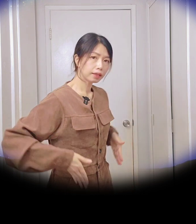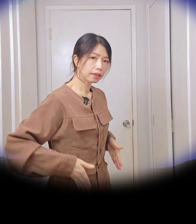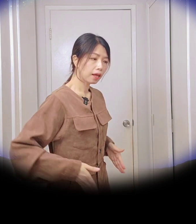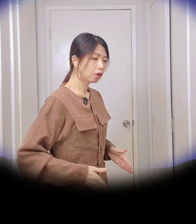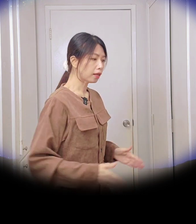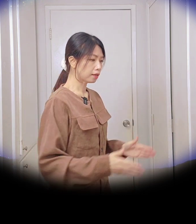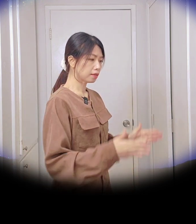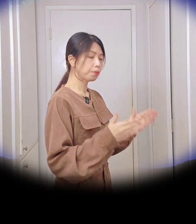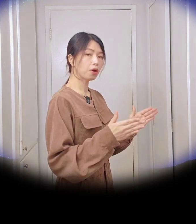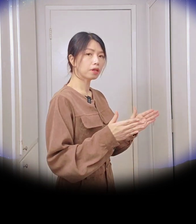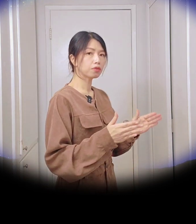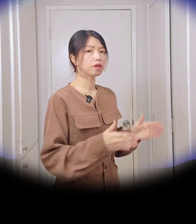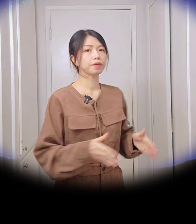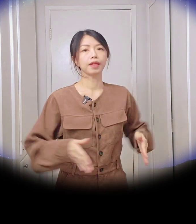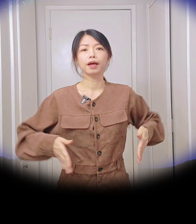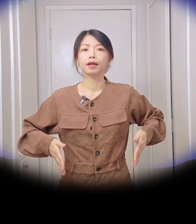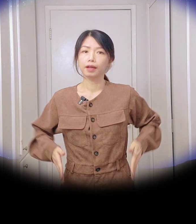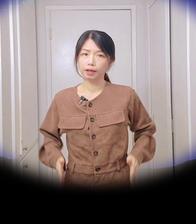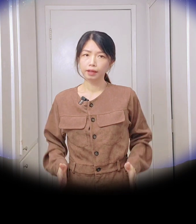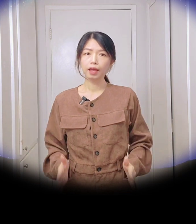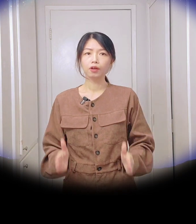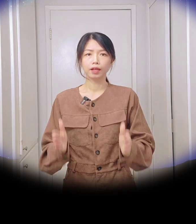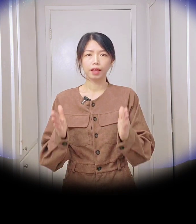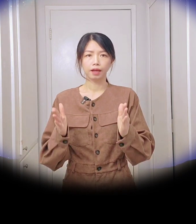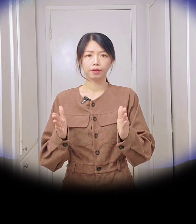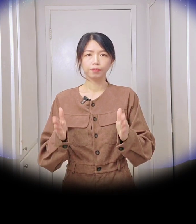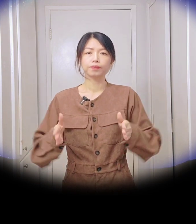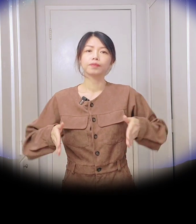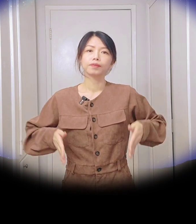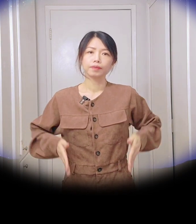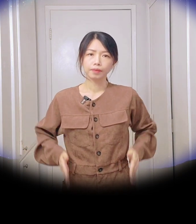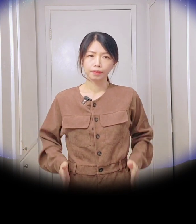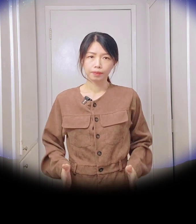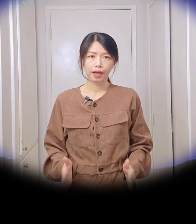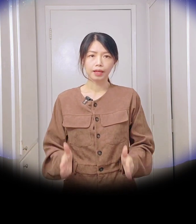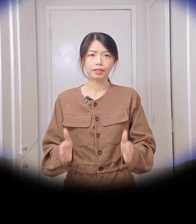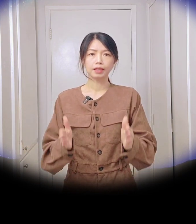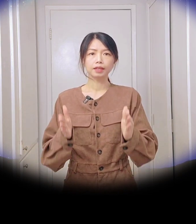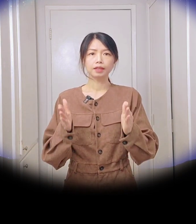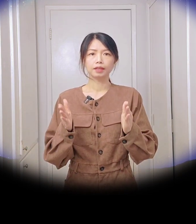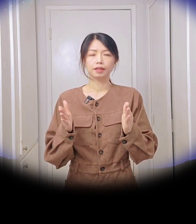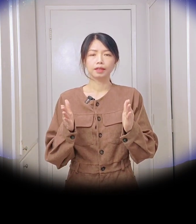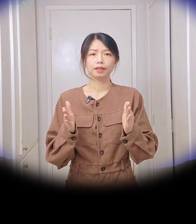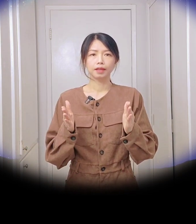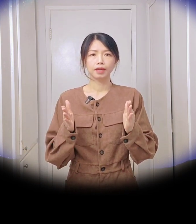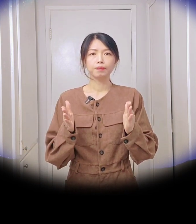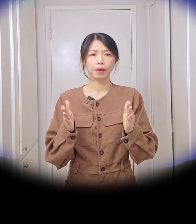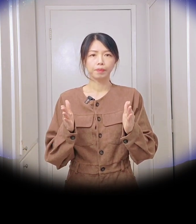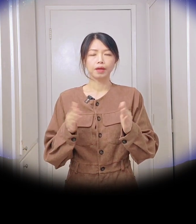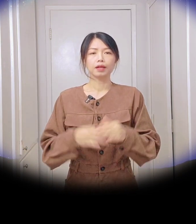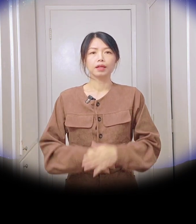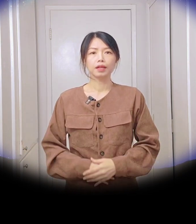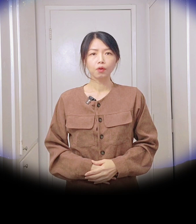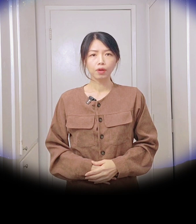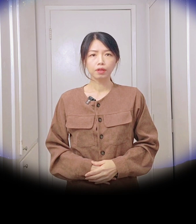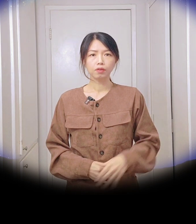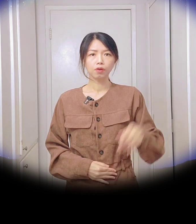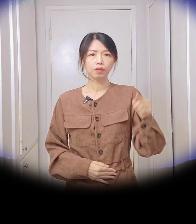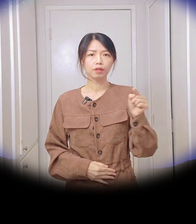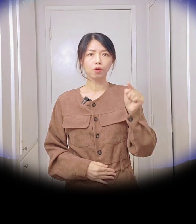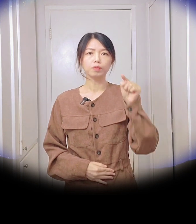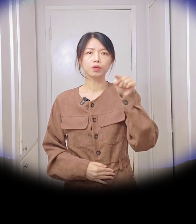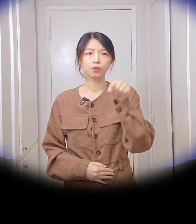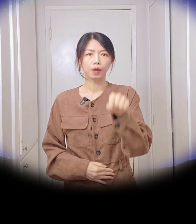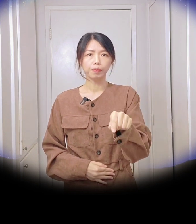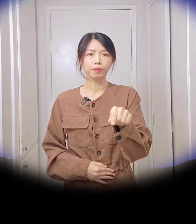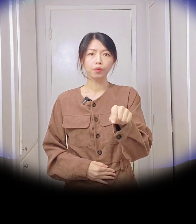아이가 태어나듯이 표현한 수어입니다. 태어나다. 나신, 이밤. 이라고 한 뜻의